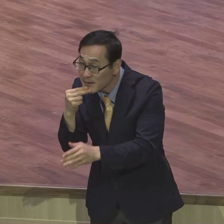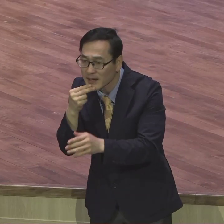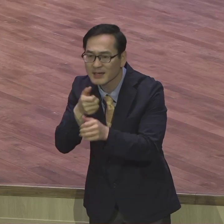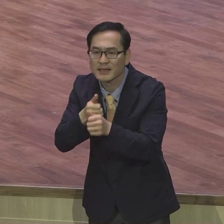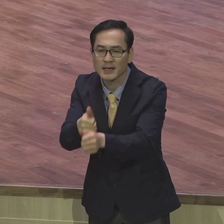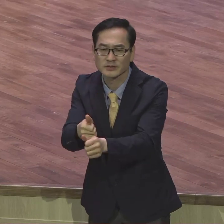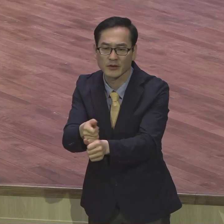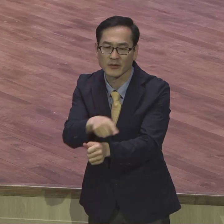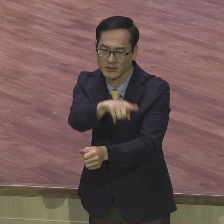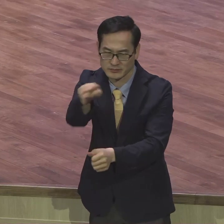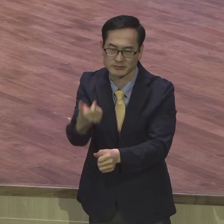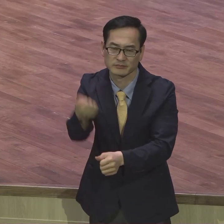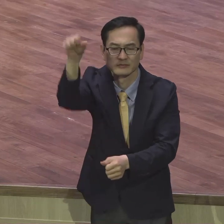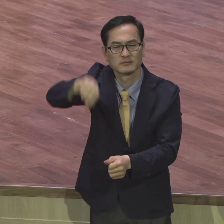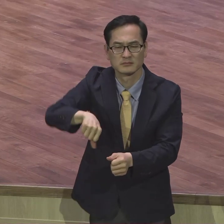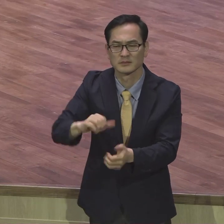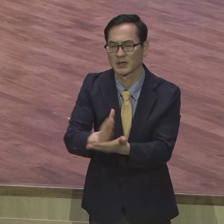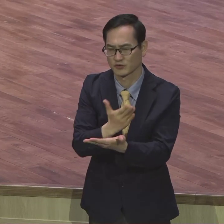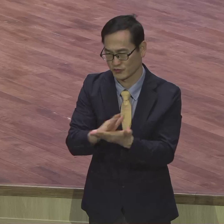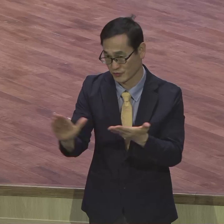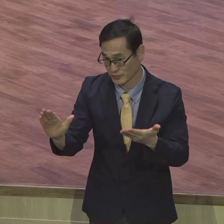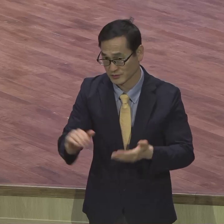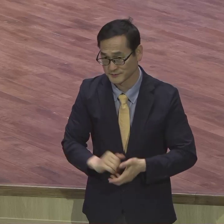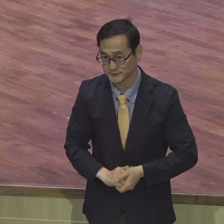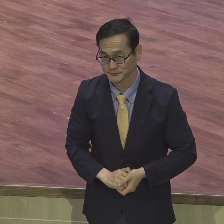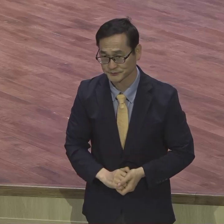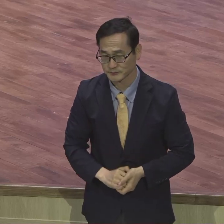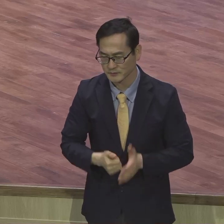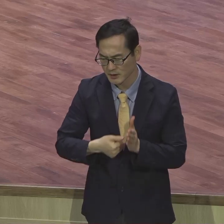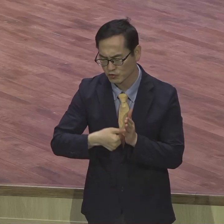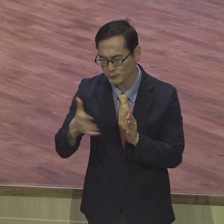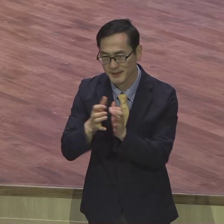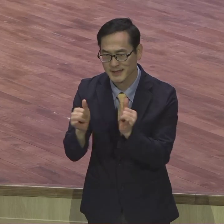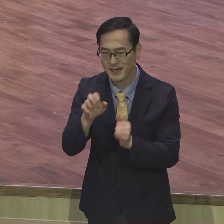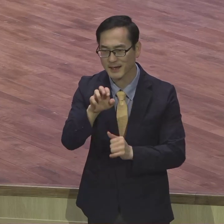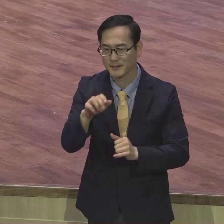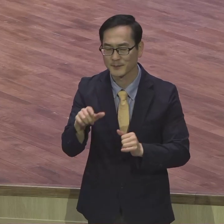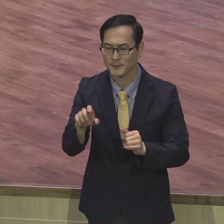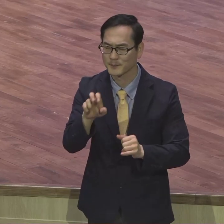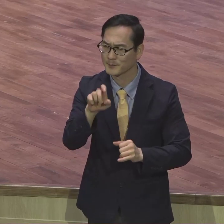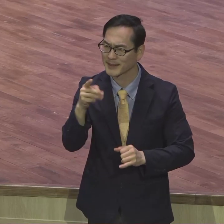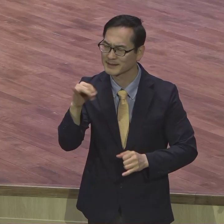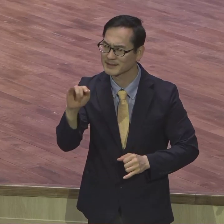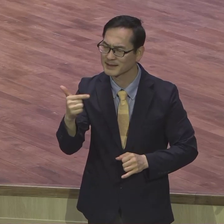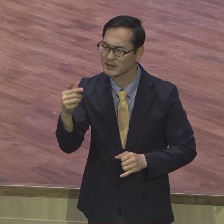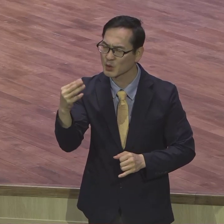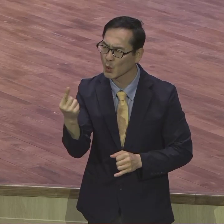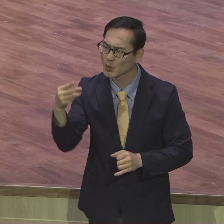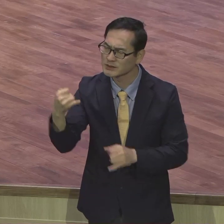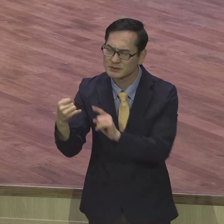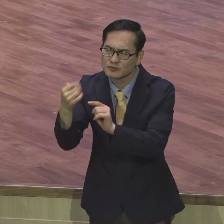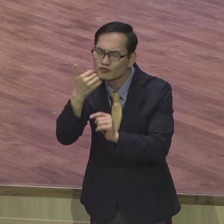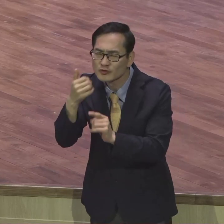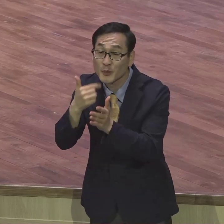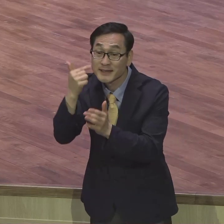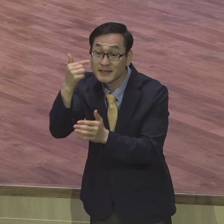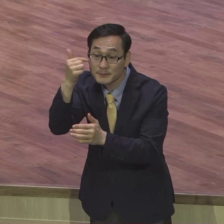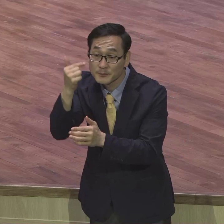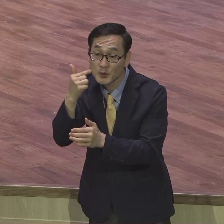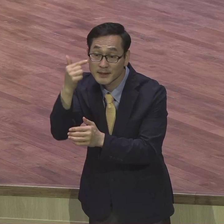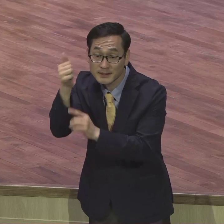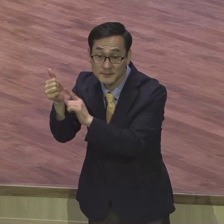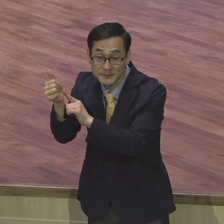거라고요. 유명한 강의 설교가 마틴 로이드 존스 목사님은 로마서